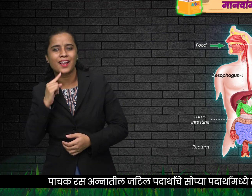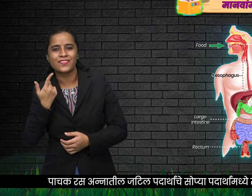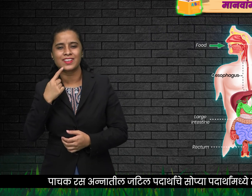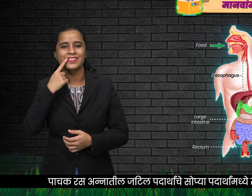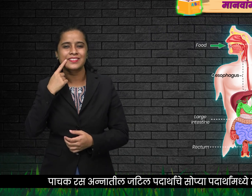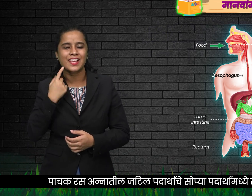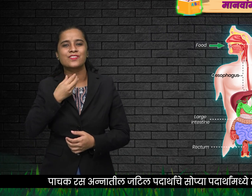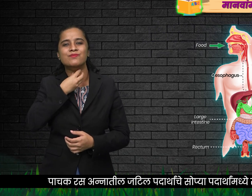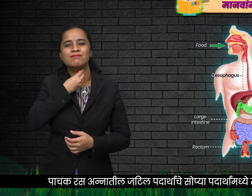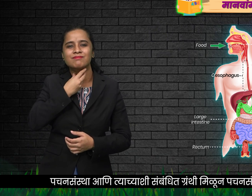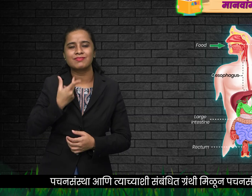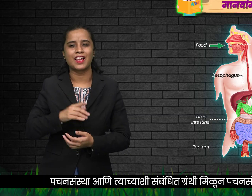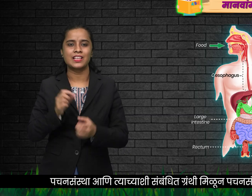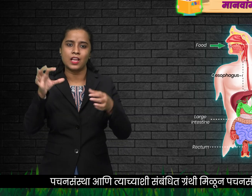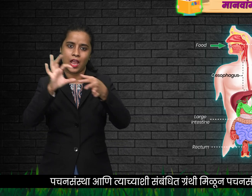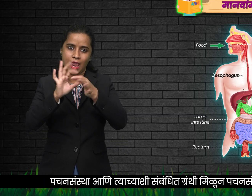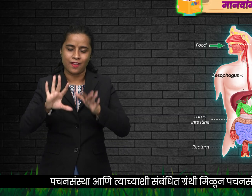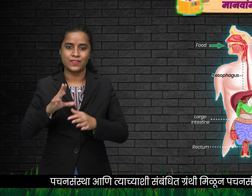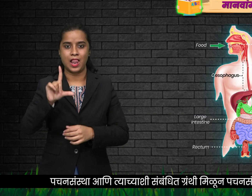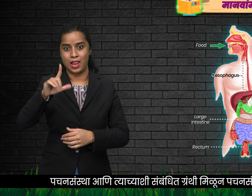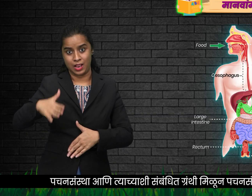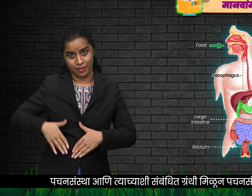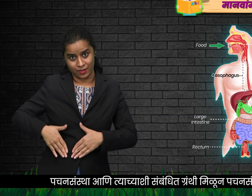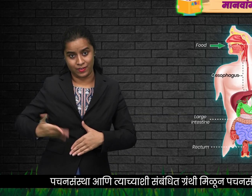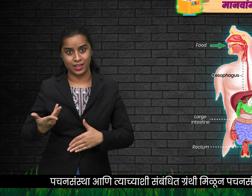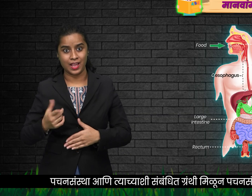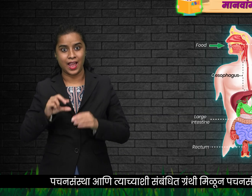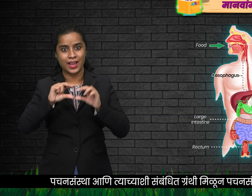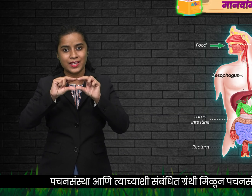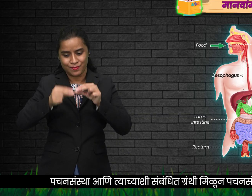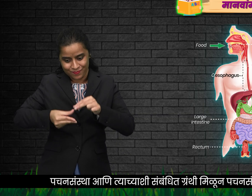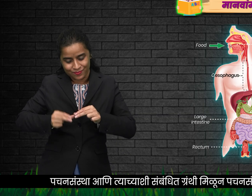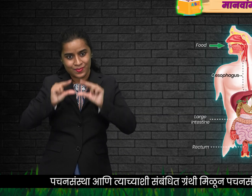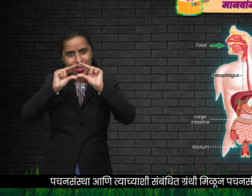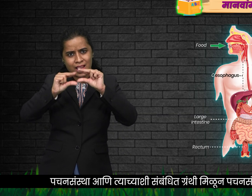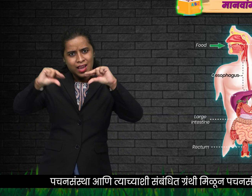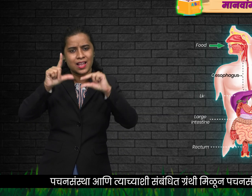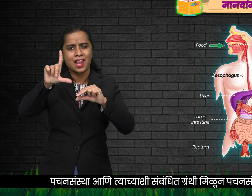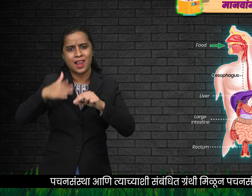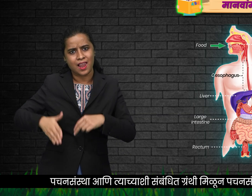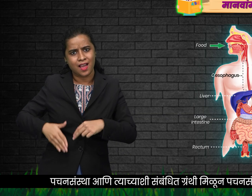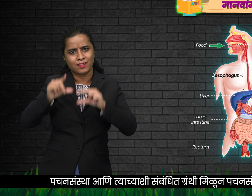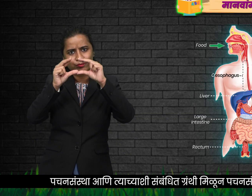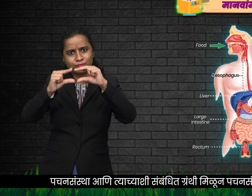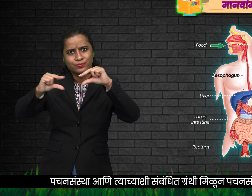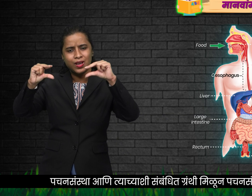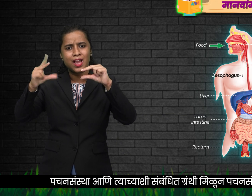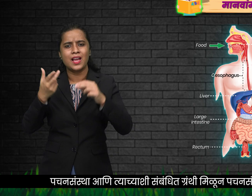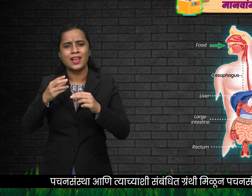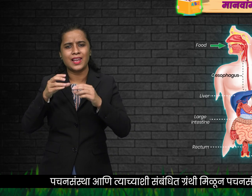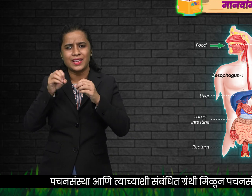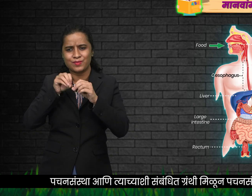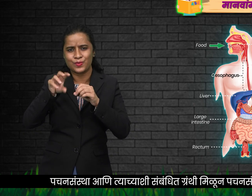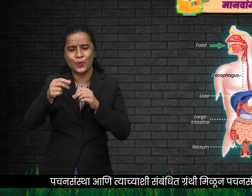रूपांतर करतात. पचनसंस्था आणि त्यांच्याशी संबंधित ग्रंथी मिळून पचनसंस्था तयार